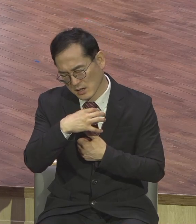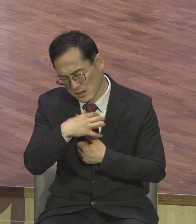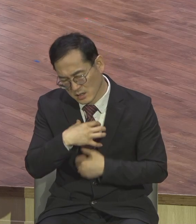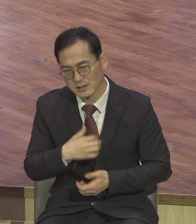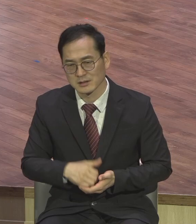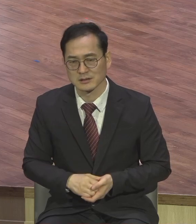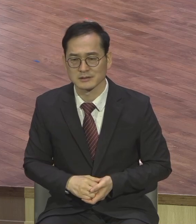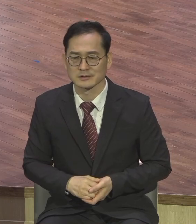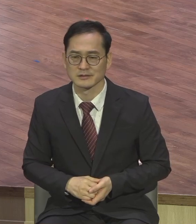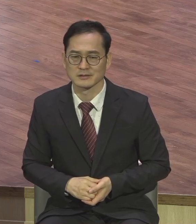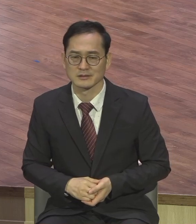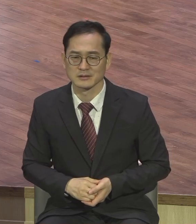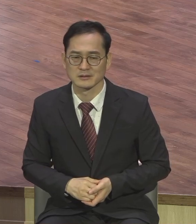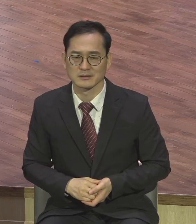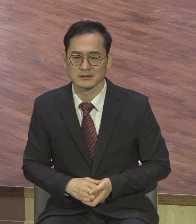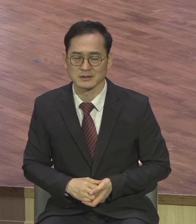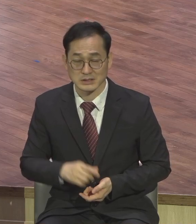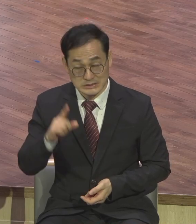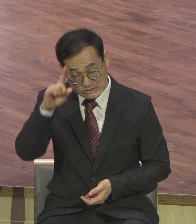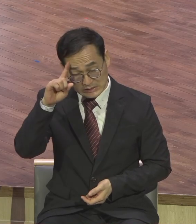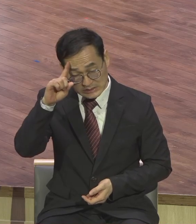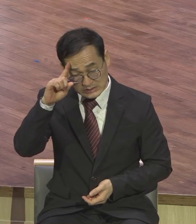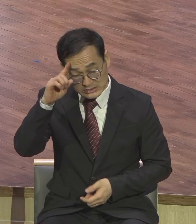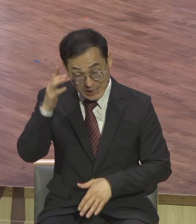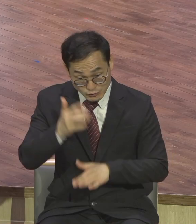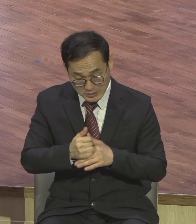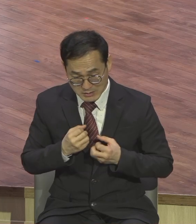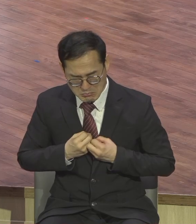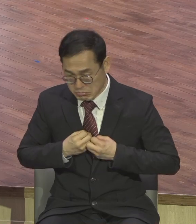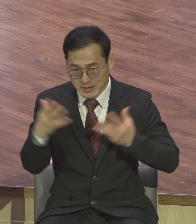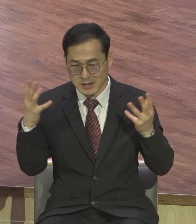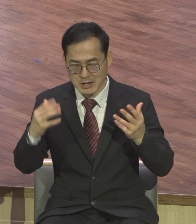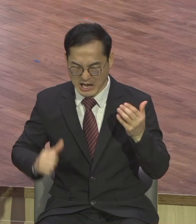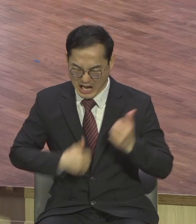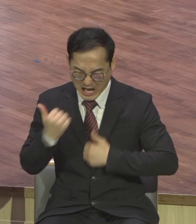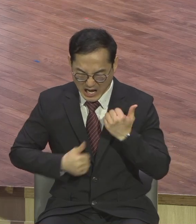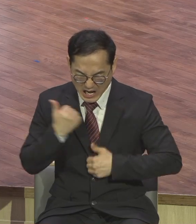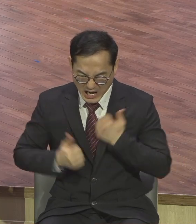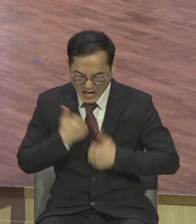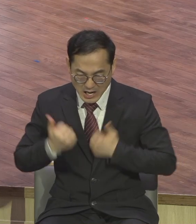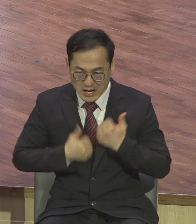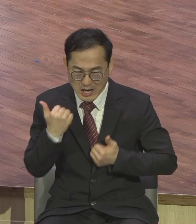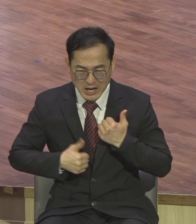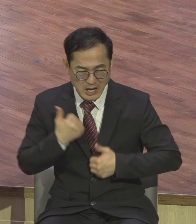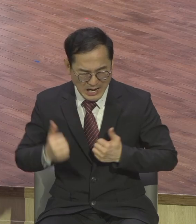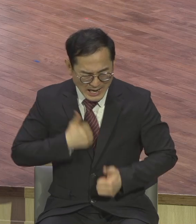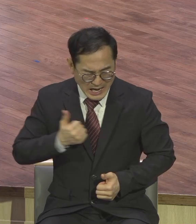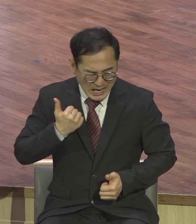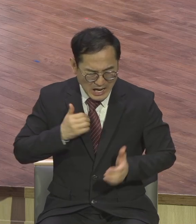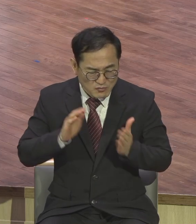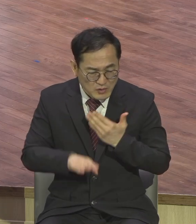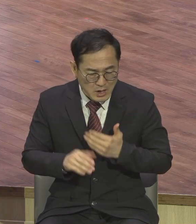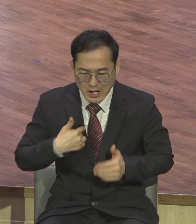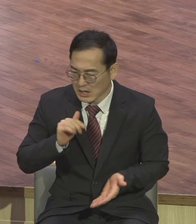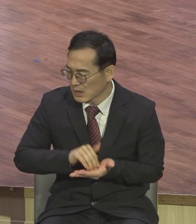분노 조절이 안 돼요. 제 스스로 엄청나게 또 후회하지요. 분노하고